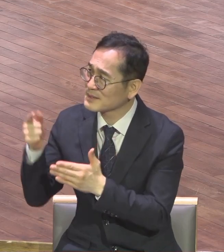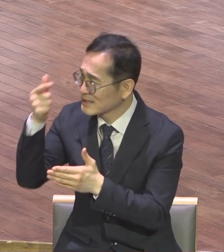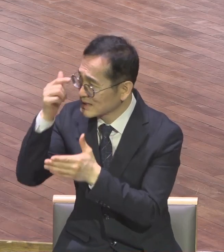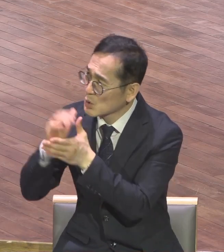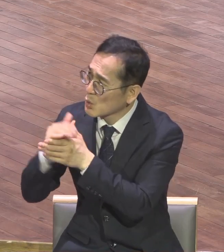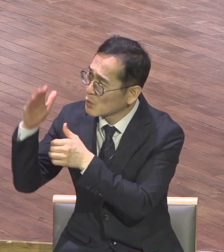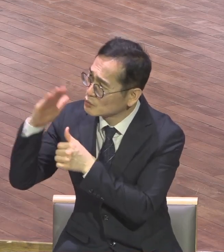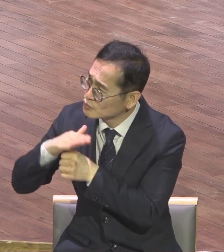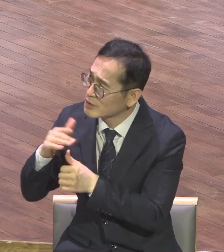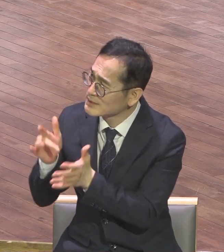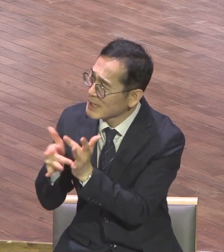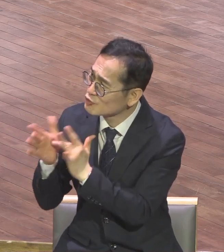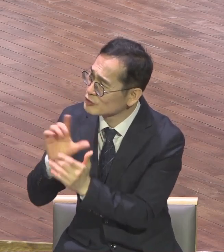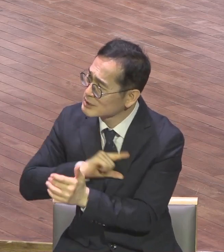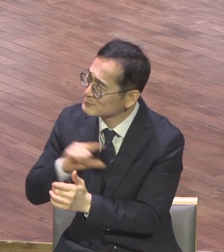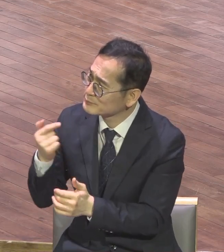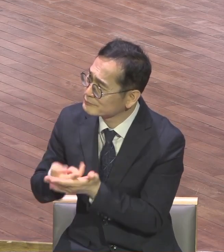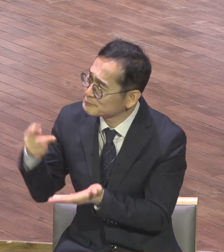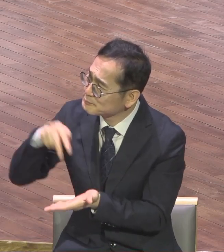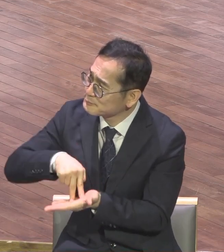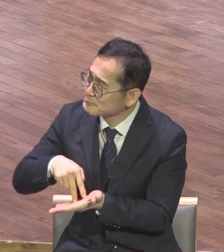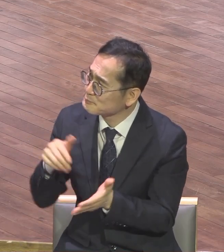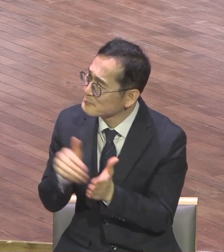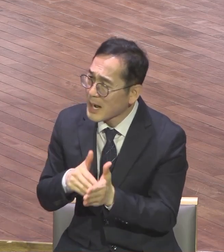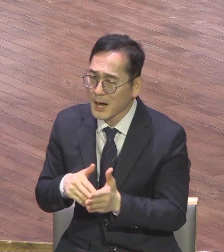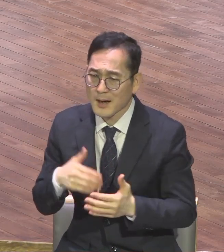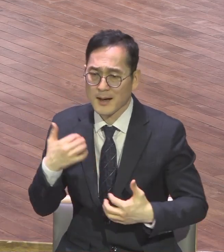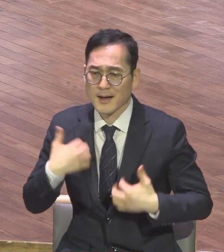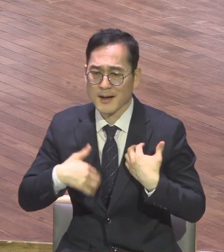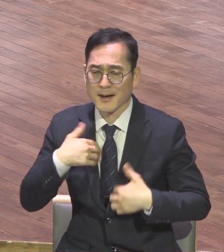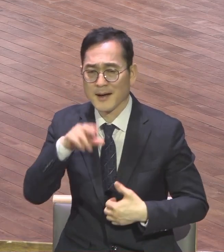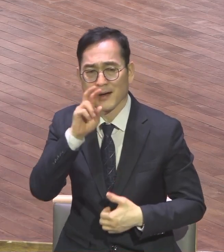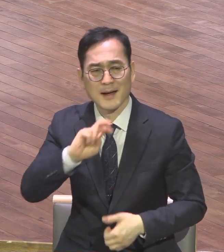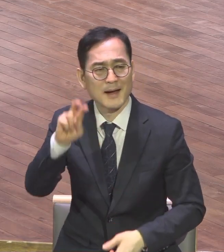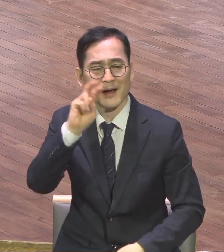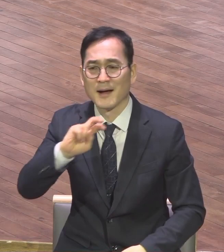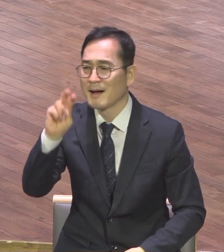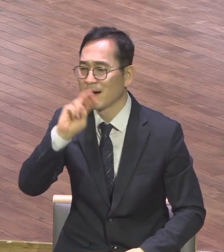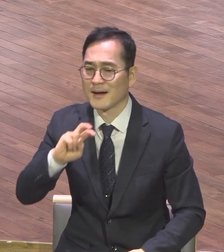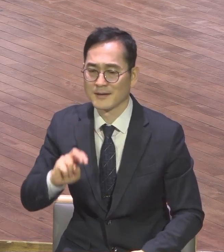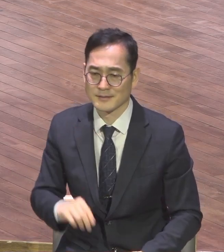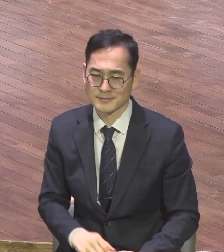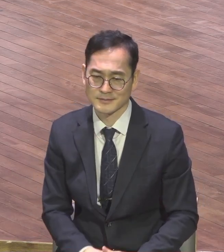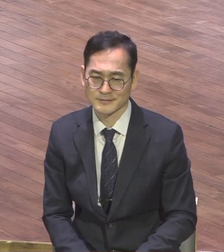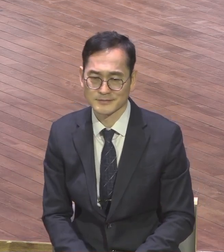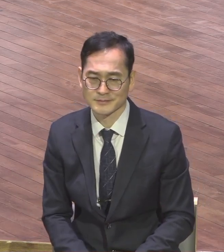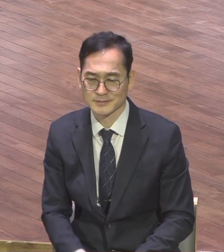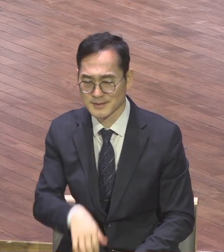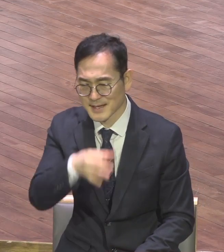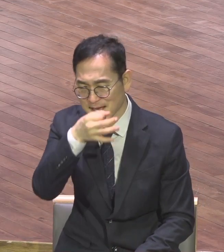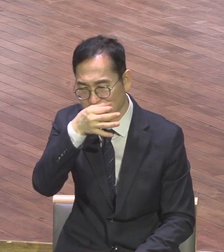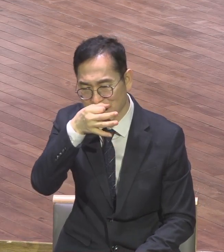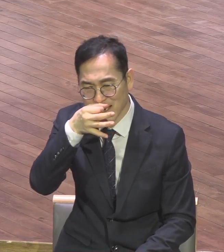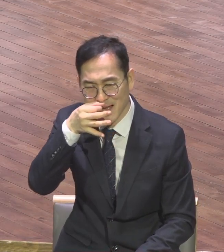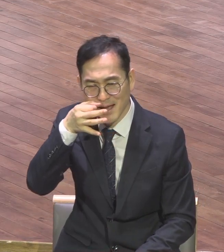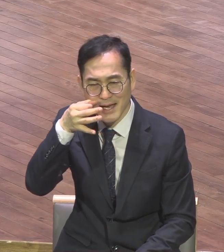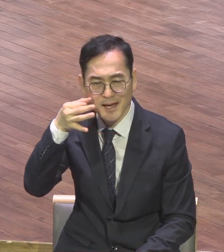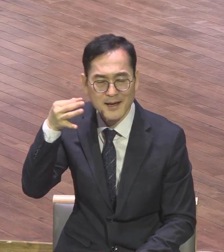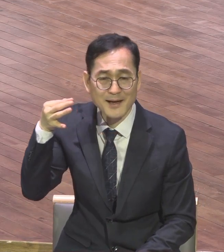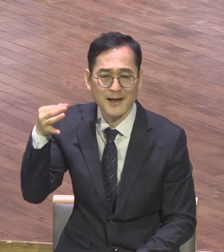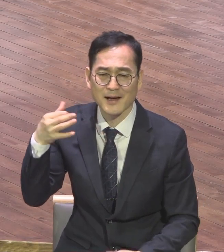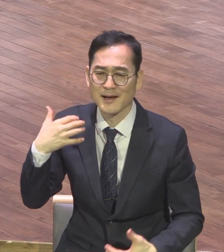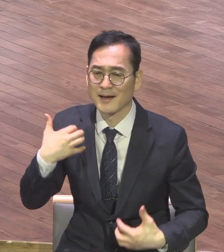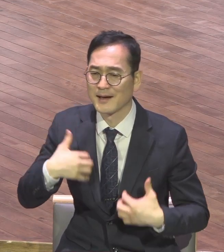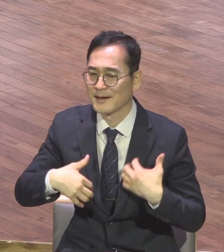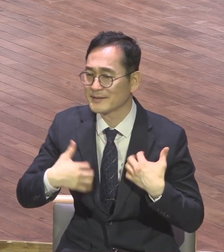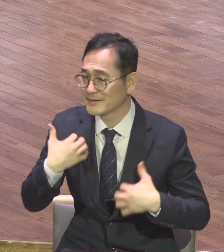막 올라갑니다. 그는 걸었네 뛰었네 찬양했네 아멘. 막 신이 나서 찬양하면서 막